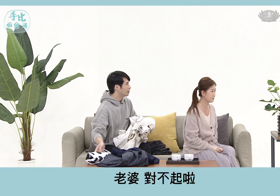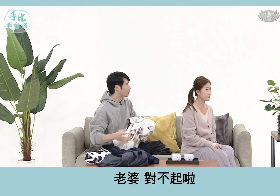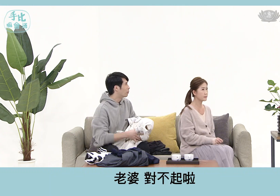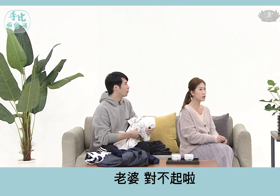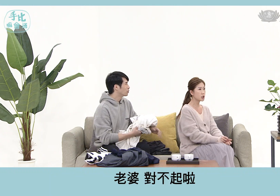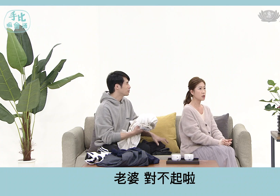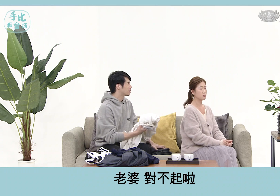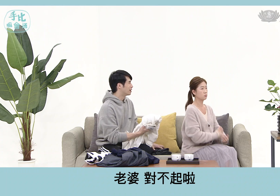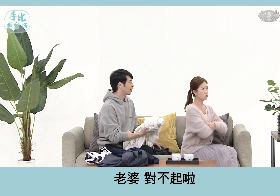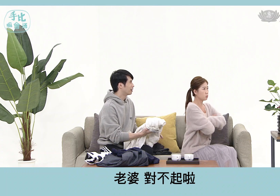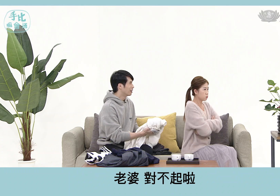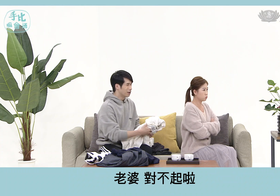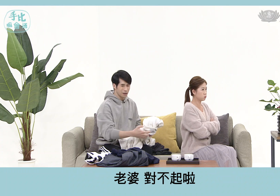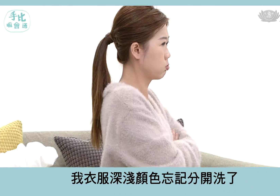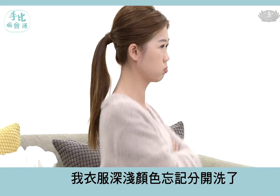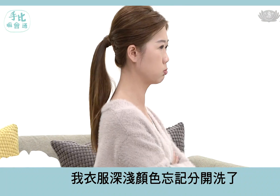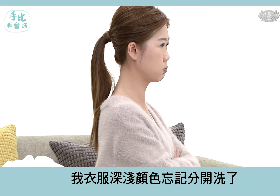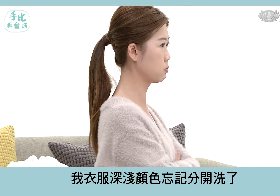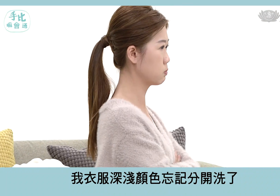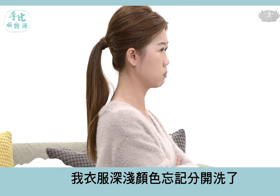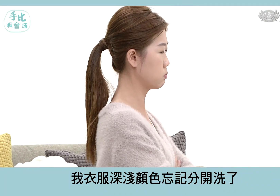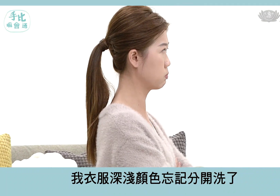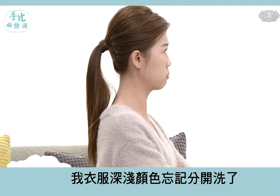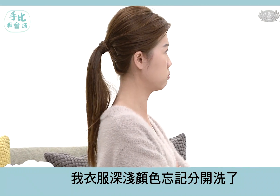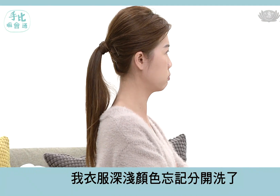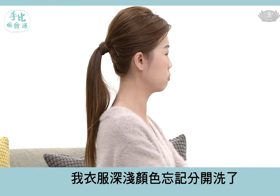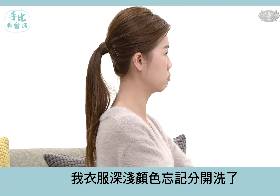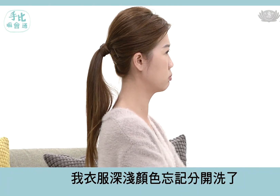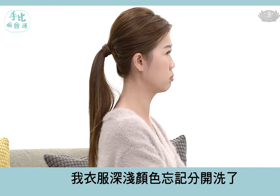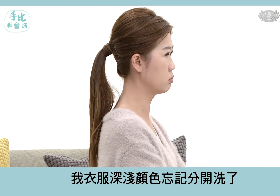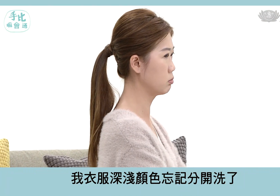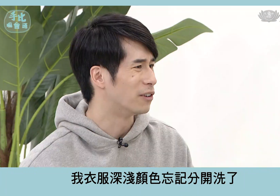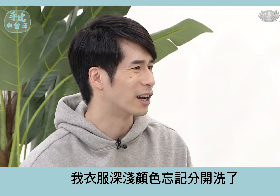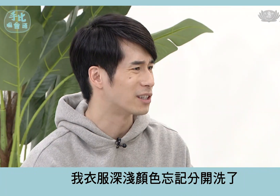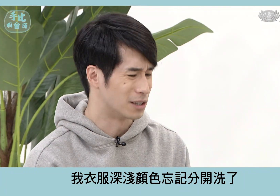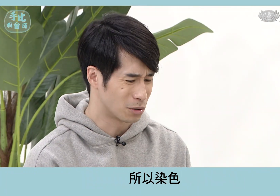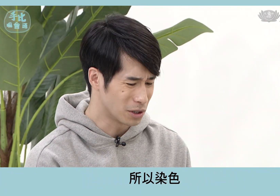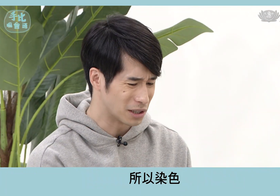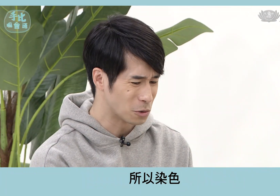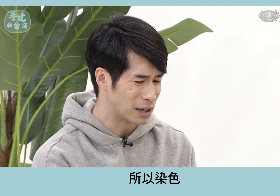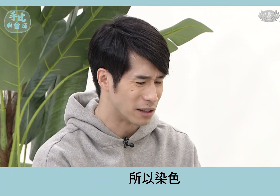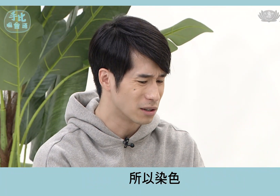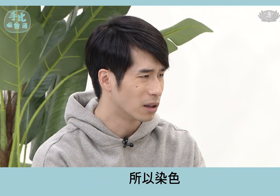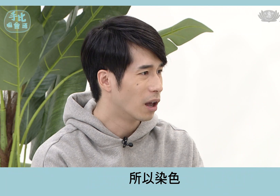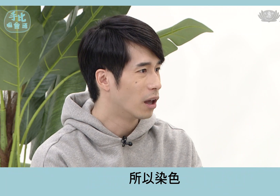老婆，对不起啦，那个我衣服哦，生前的颜色忘记分开洗了，所以染色。